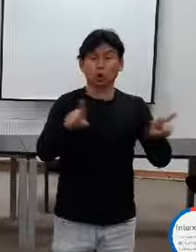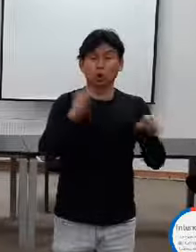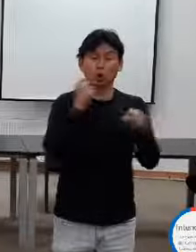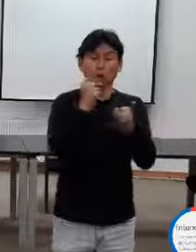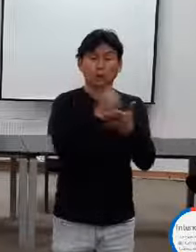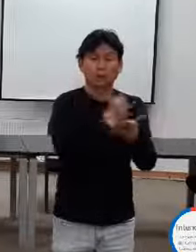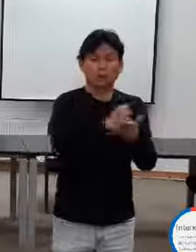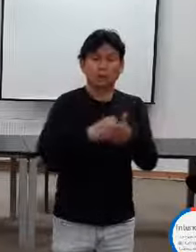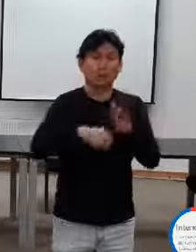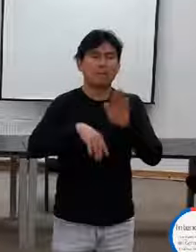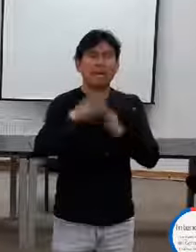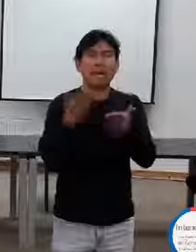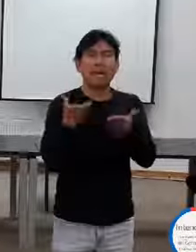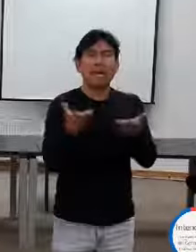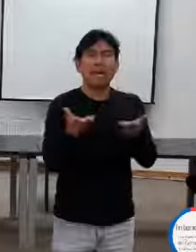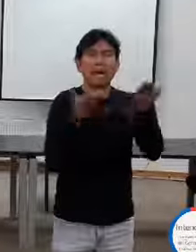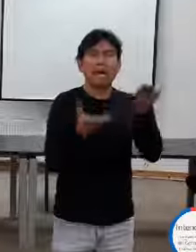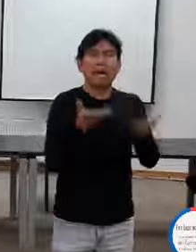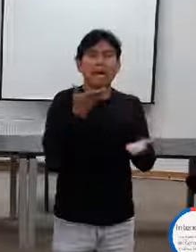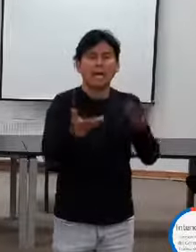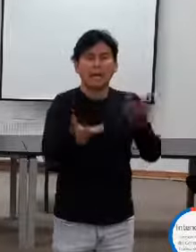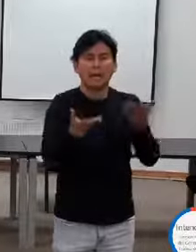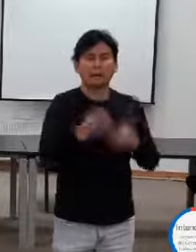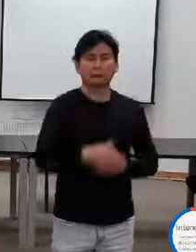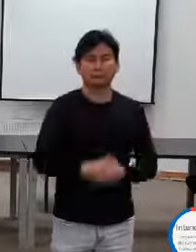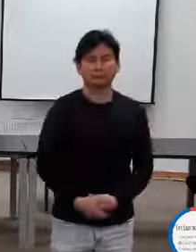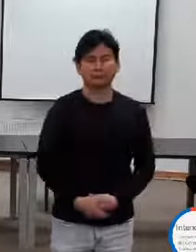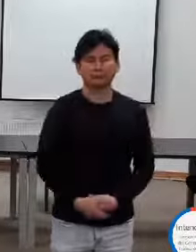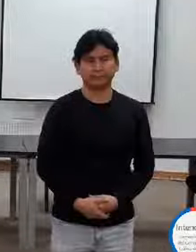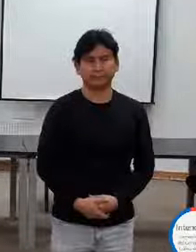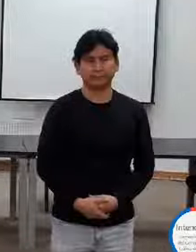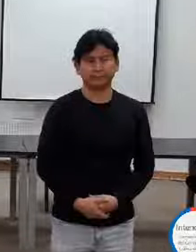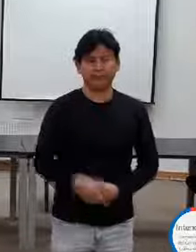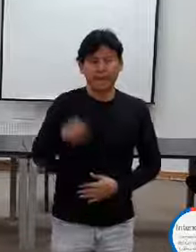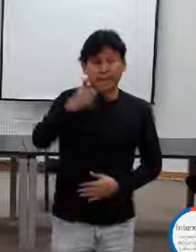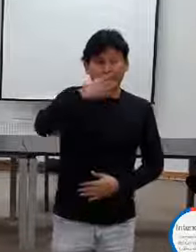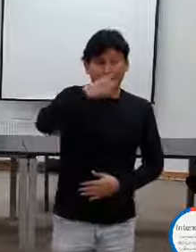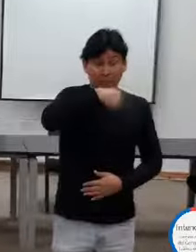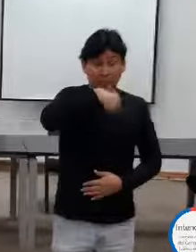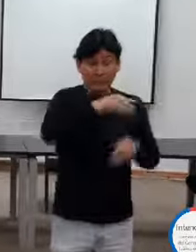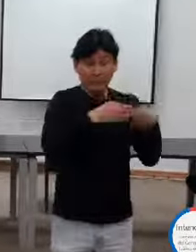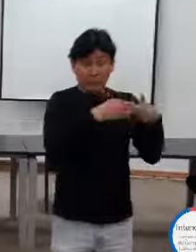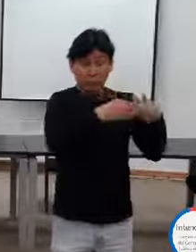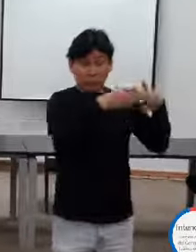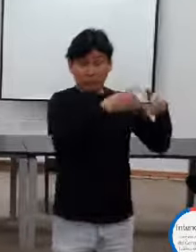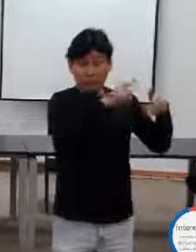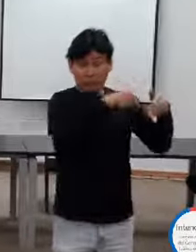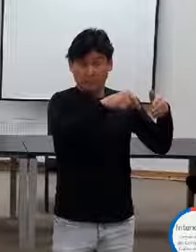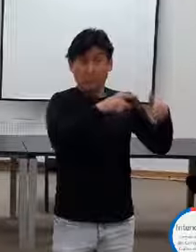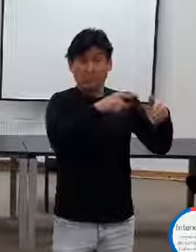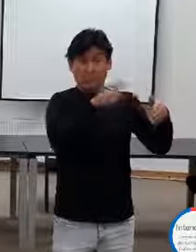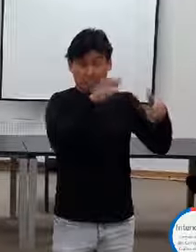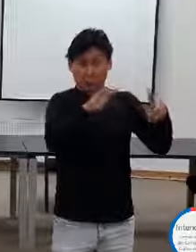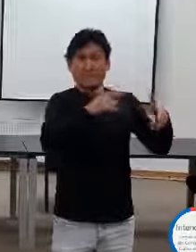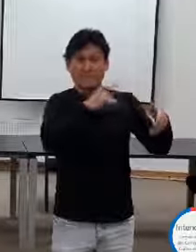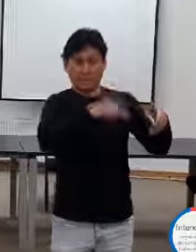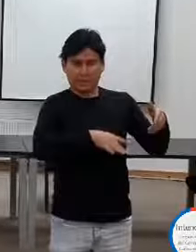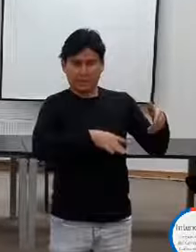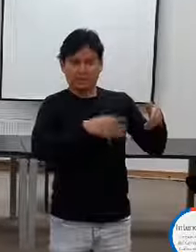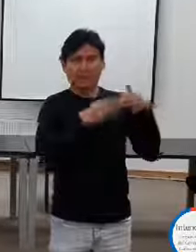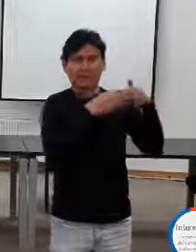trámites más de carga y de otras cosas que de desembarco de pasajeros. Claro, ellos, los practicantes son chilenos y